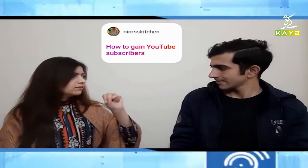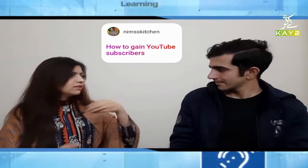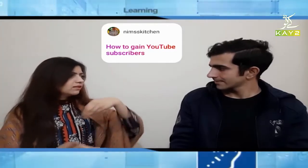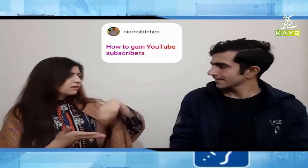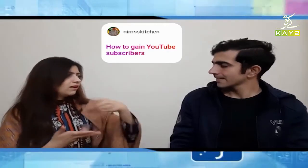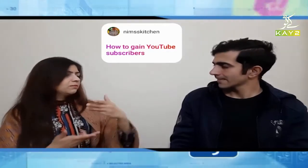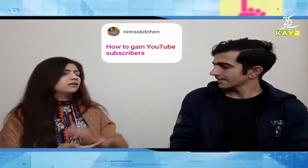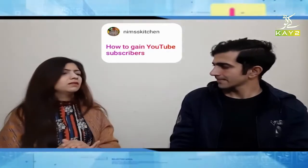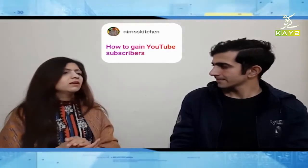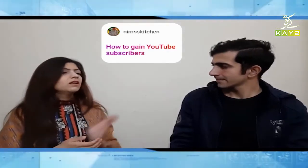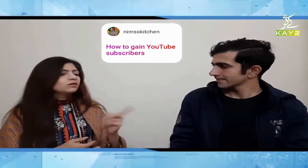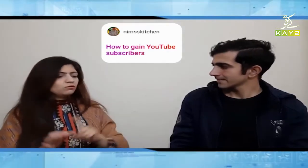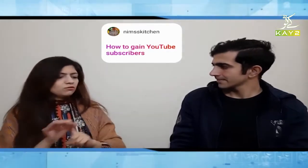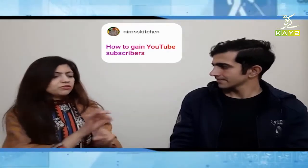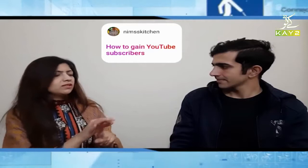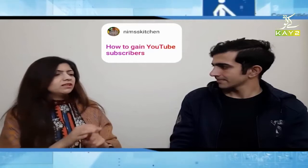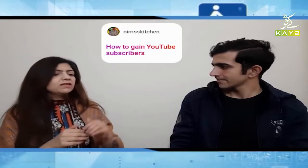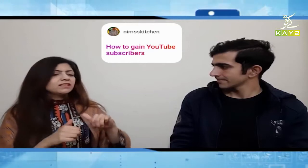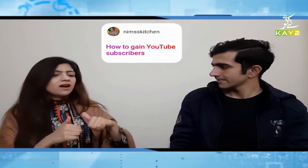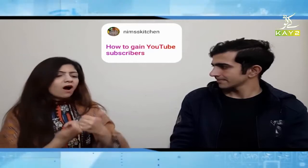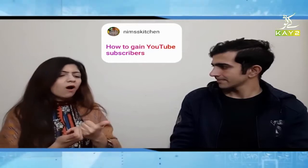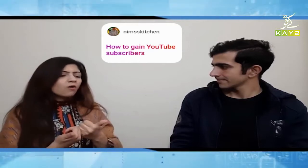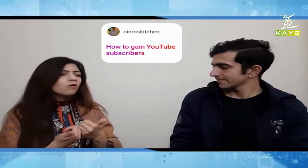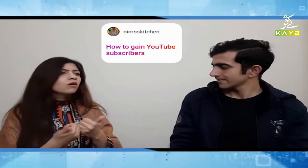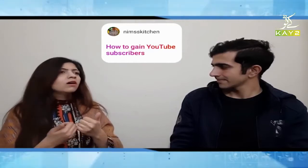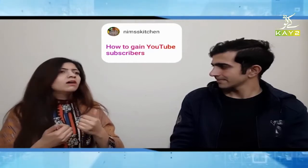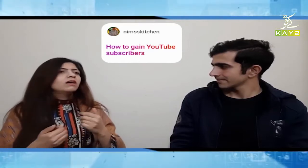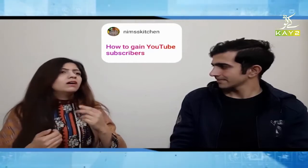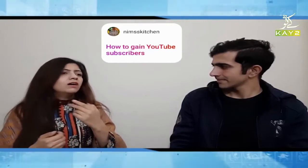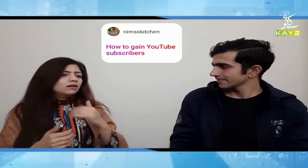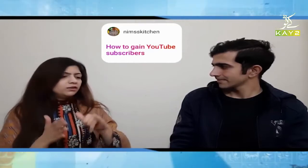किचन, ठीक है, खाने की। तो वो क्वेश्चन कर रही है कि हाउ